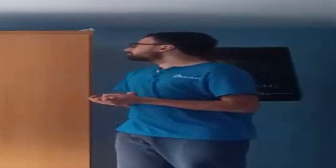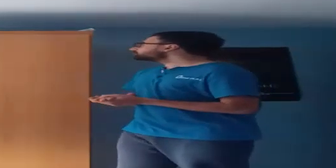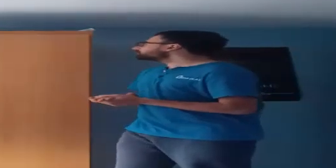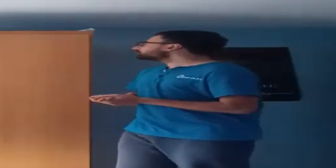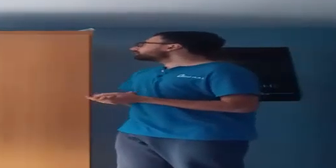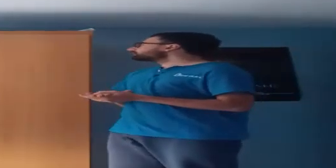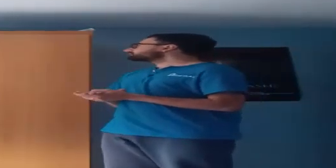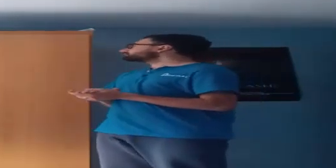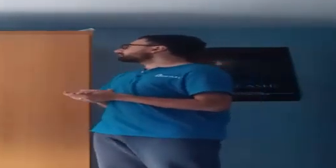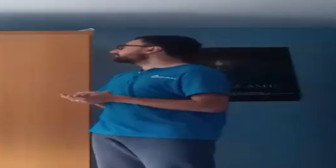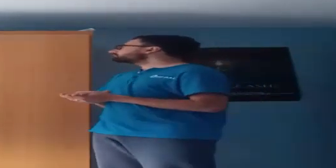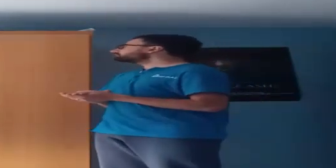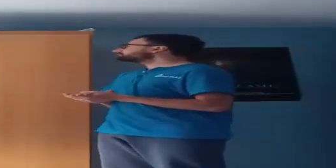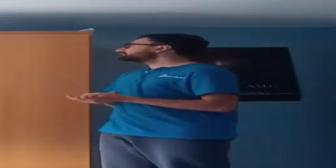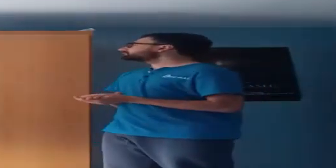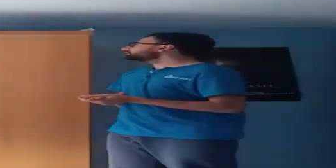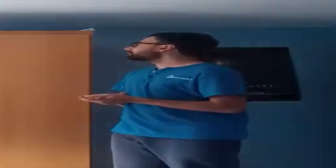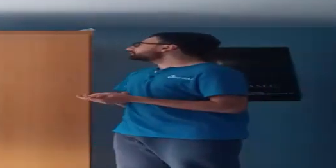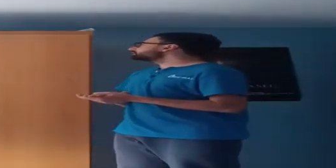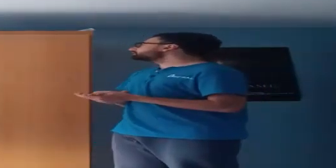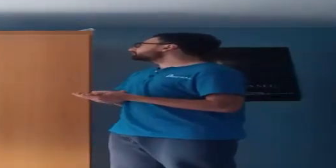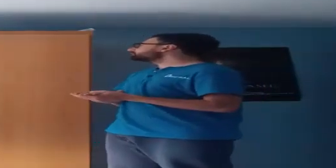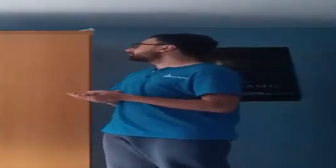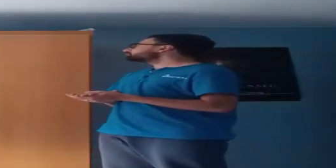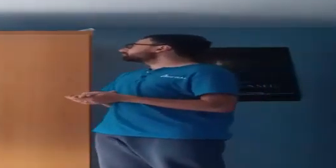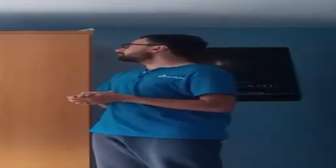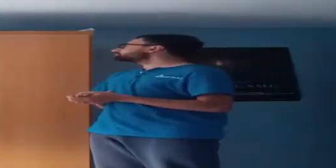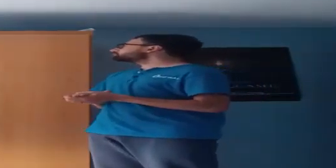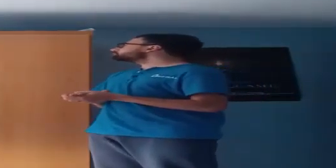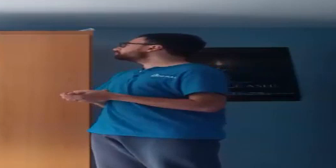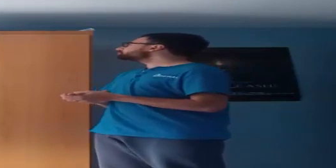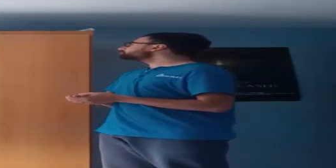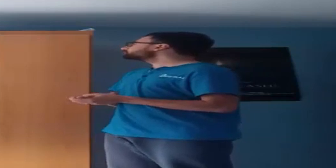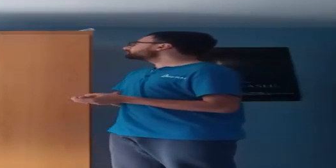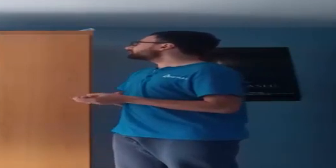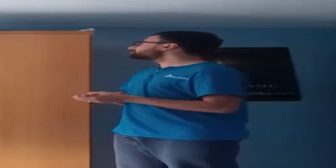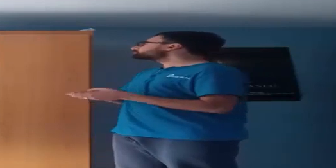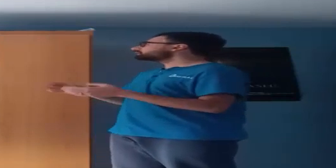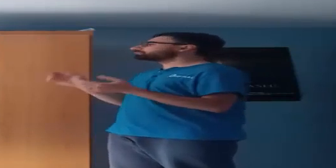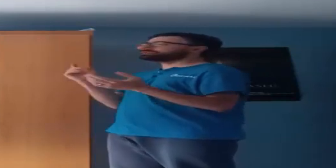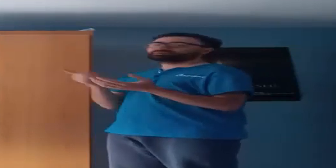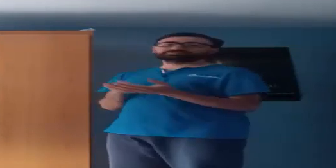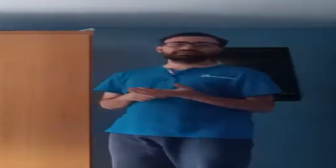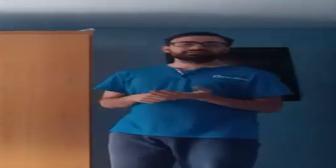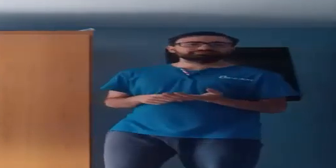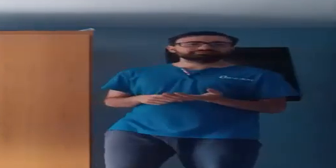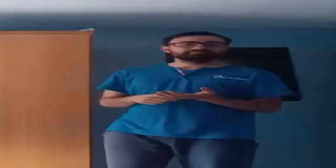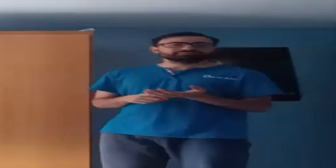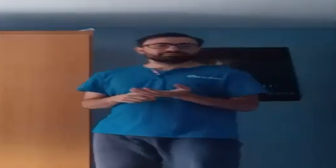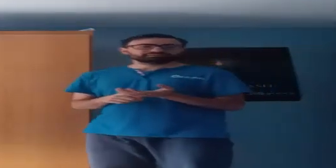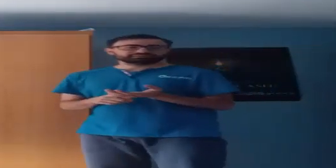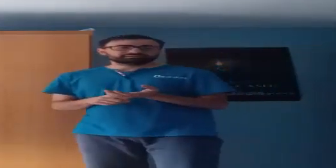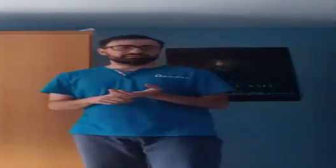Sabemos que las estaciones que hay en nuestro mundo, tenemos la primavera